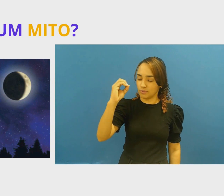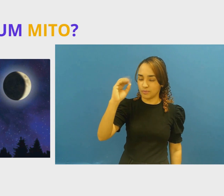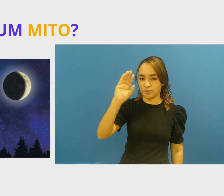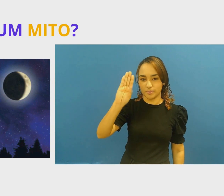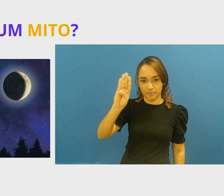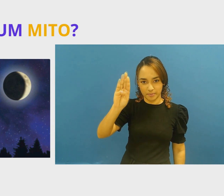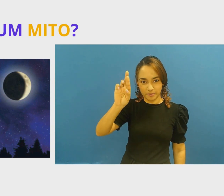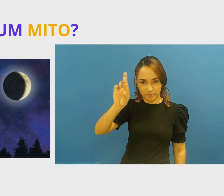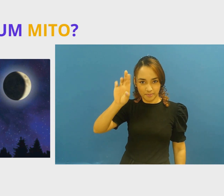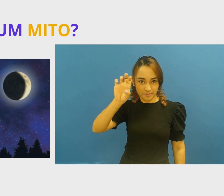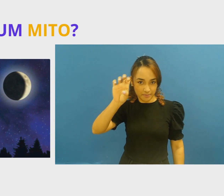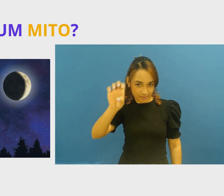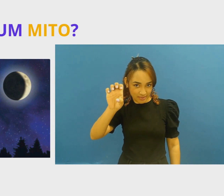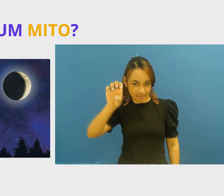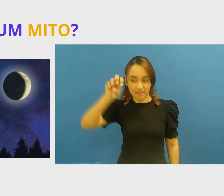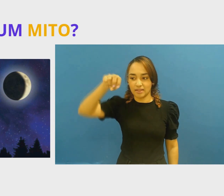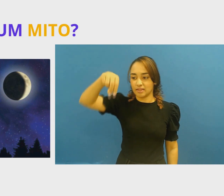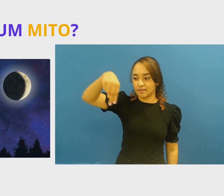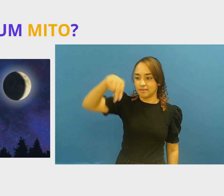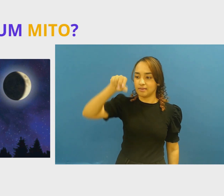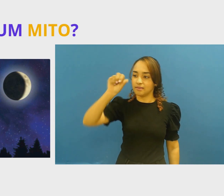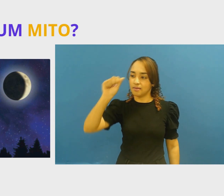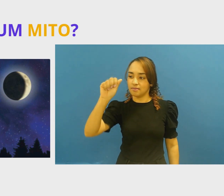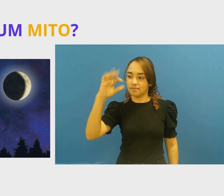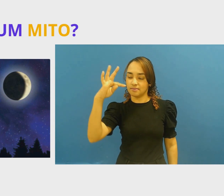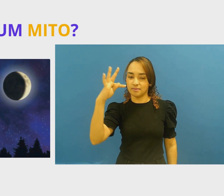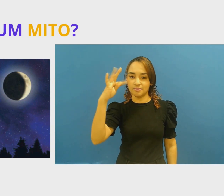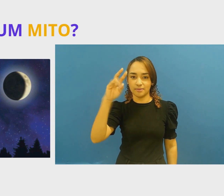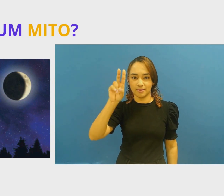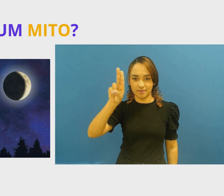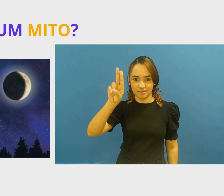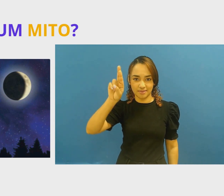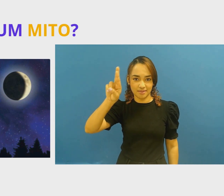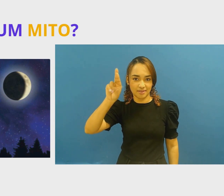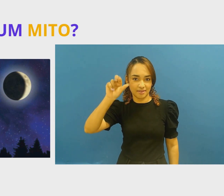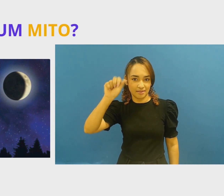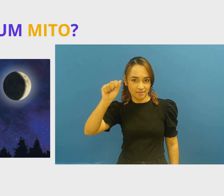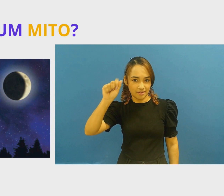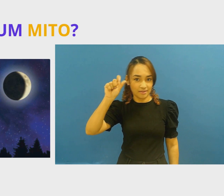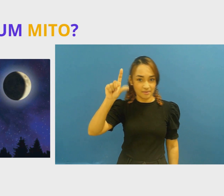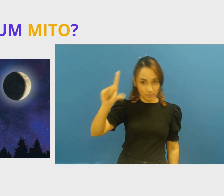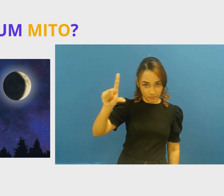contadas, histórias do sobrenatural.